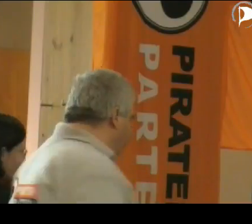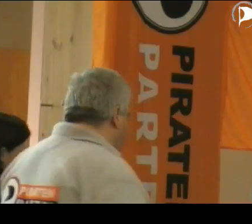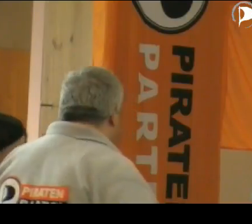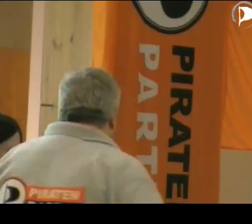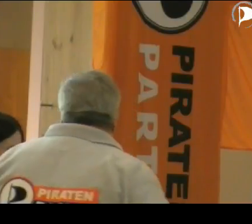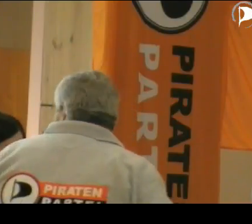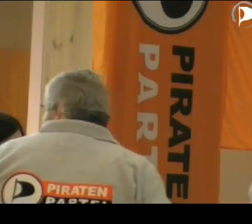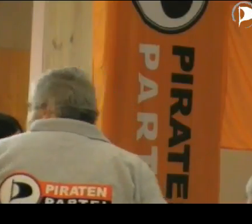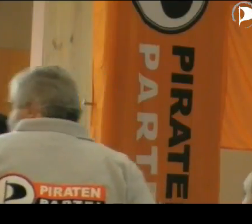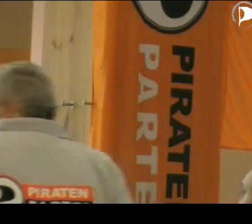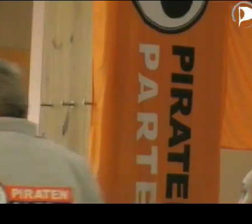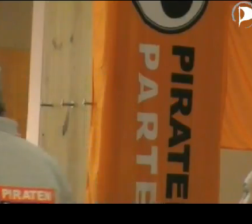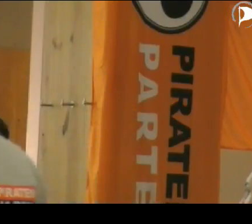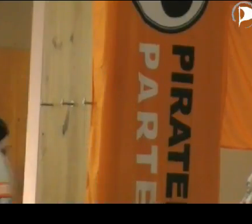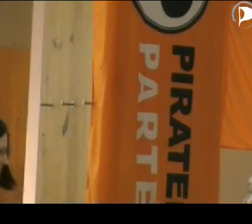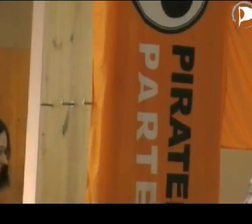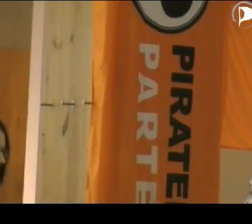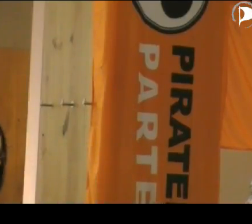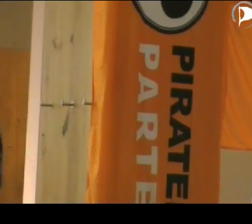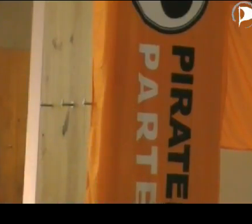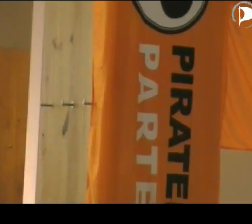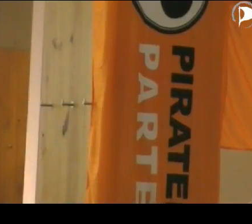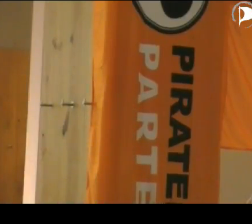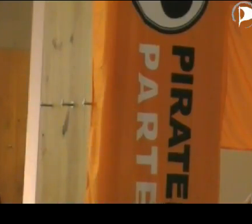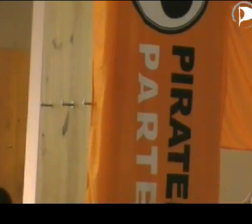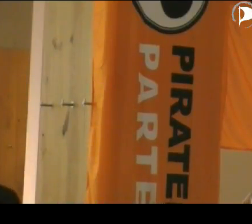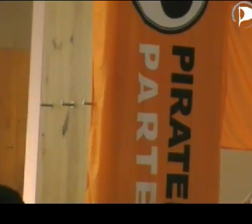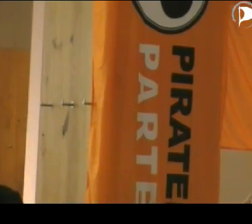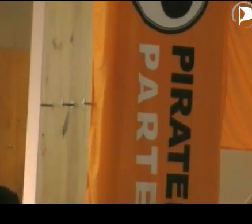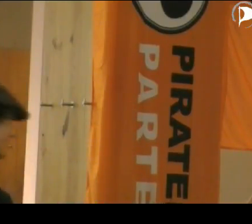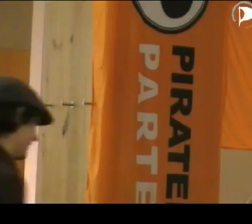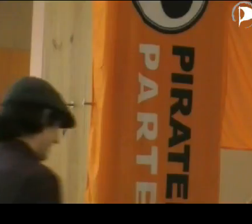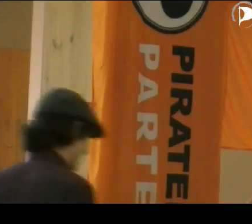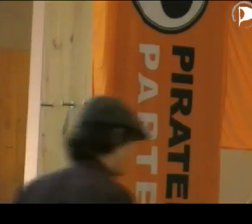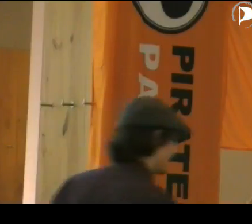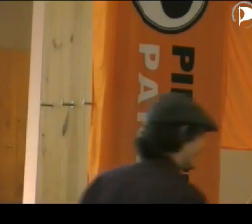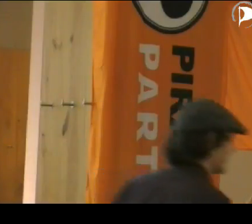ganz frisch ich hätte